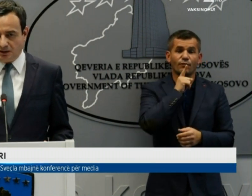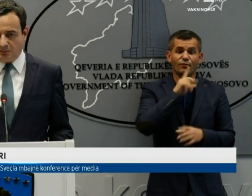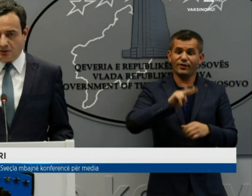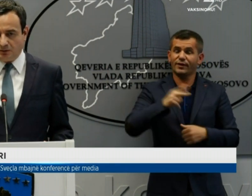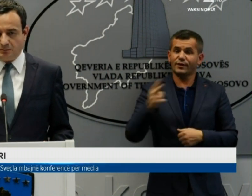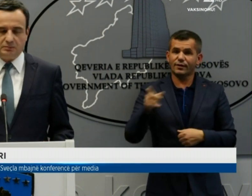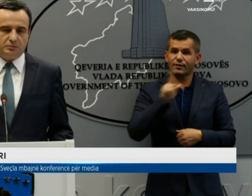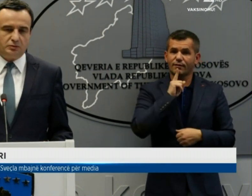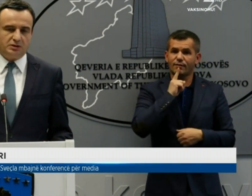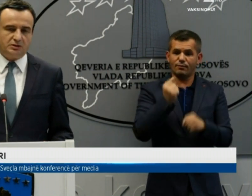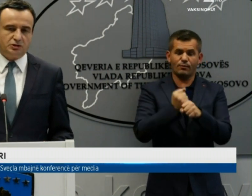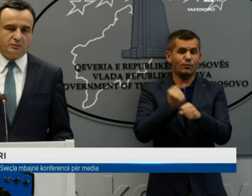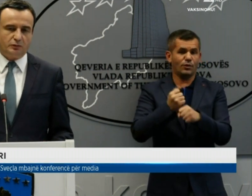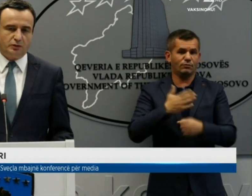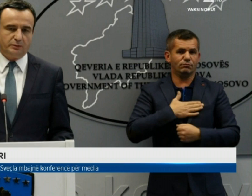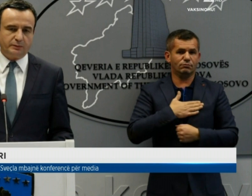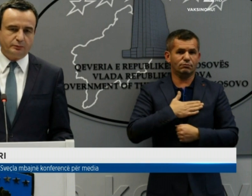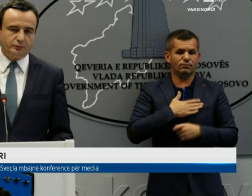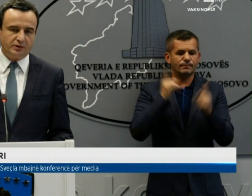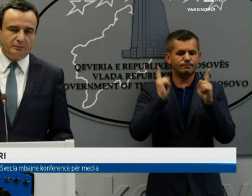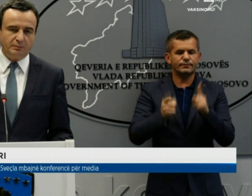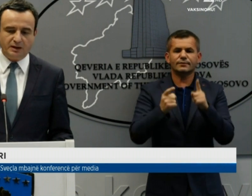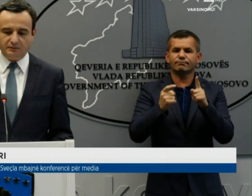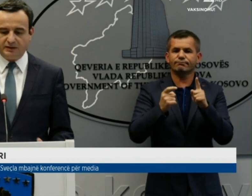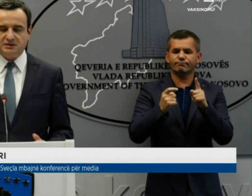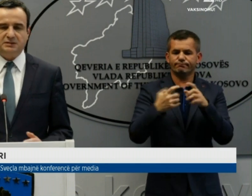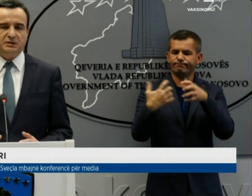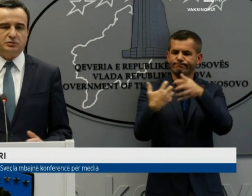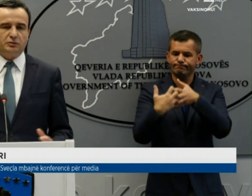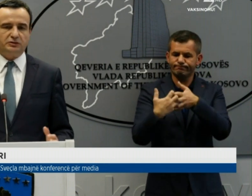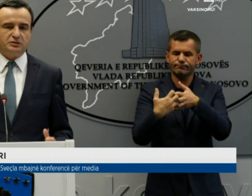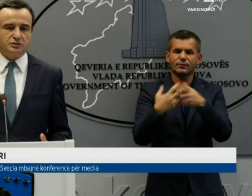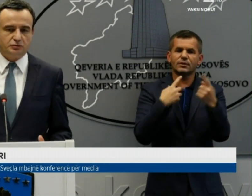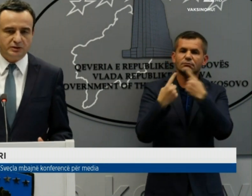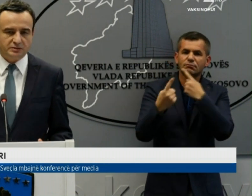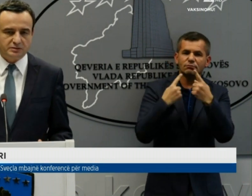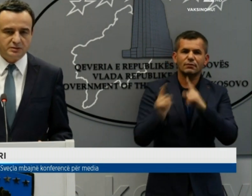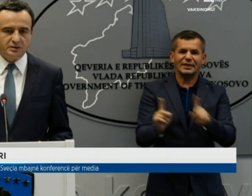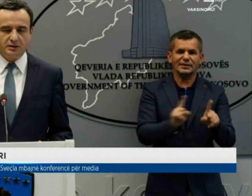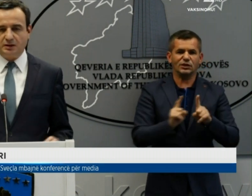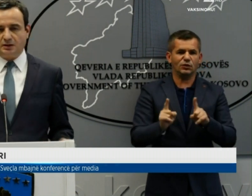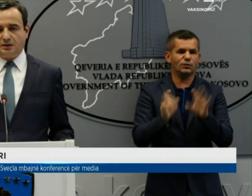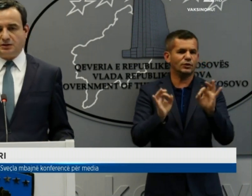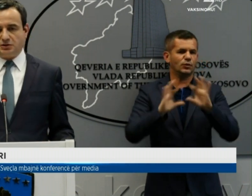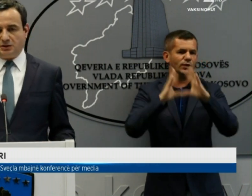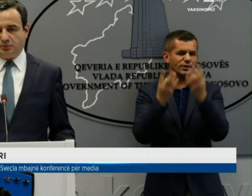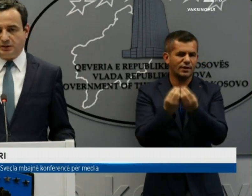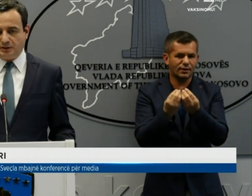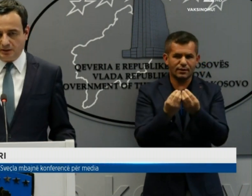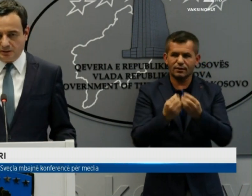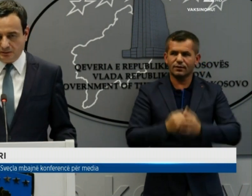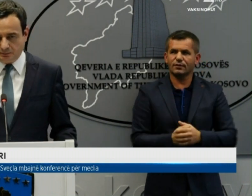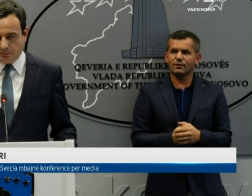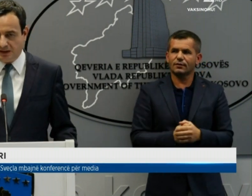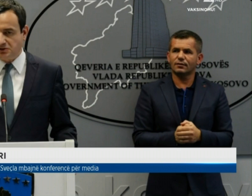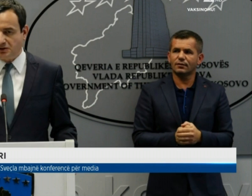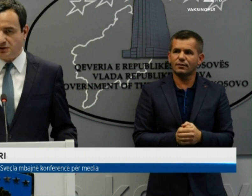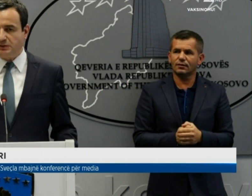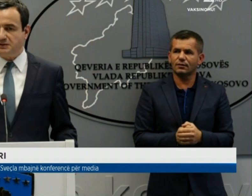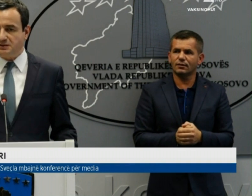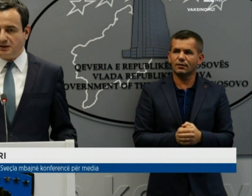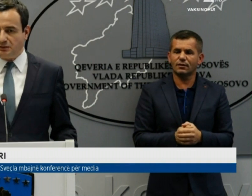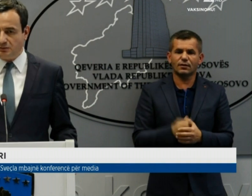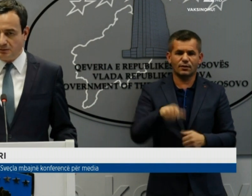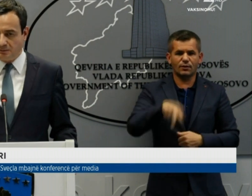ne ndërmarrim do të jenë gjithmonë në përputhje me vlerësimin e situatës së sigurisë që e bën para se